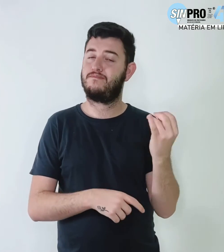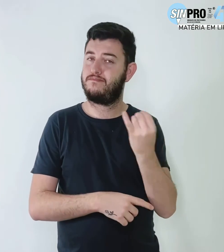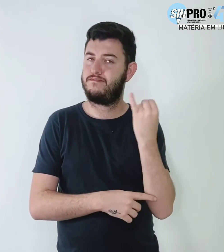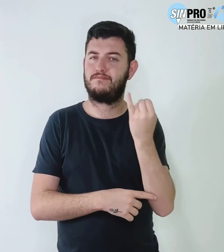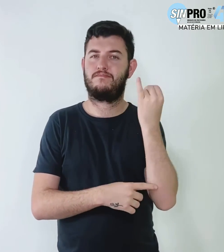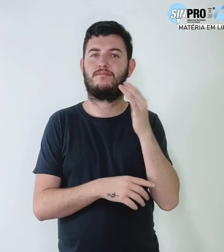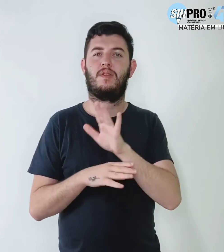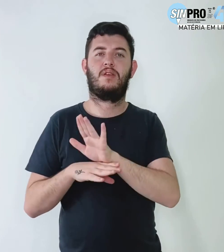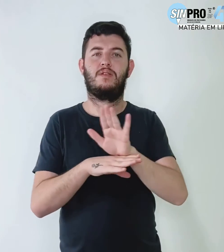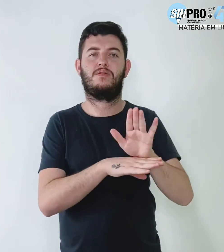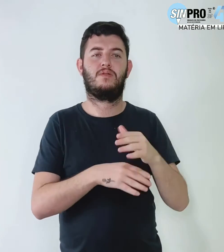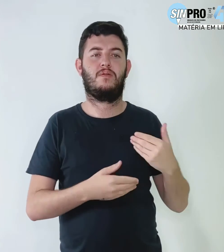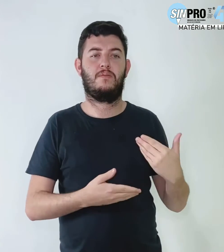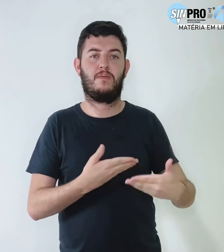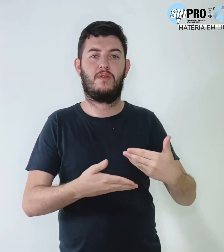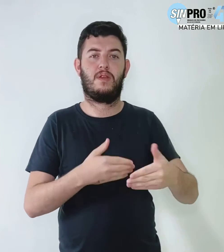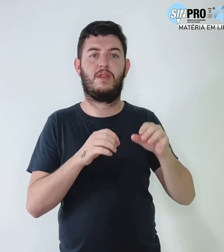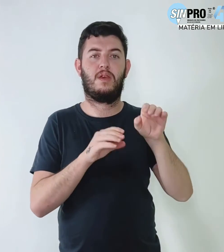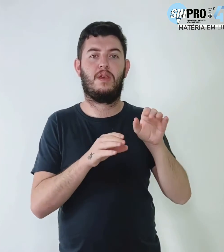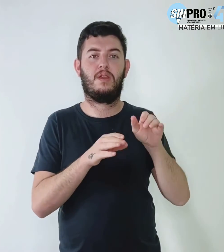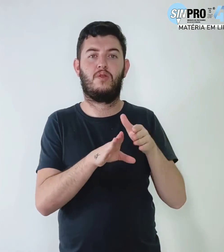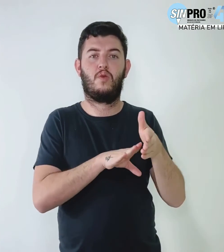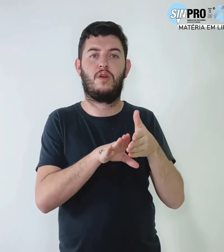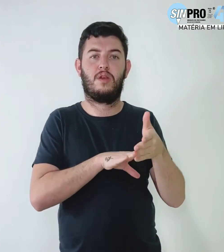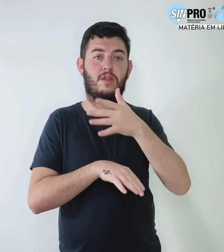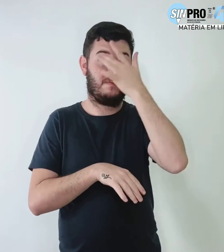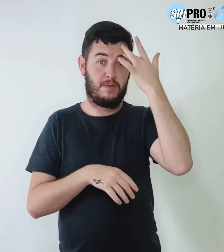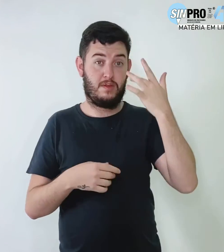importantes, porque ajudam no processo educativo